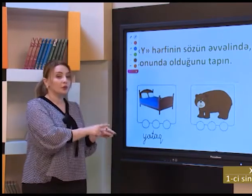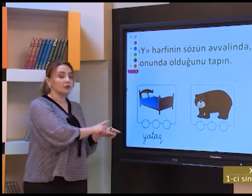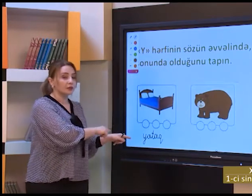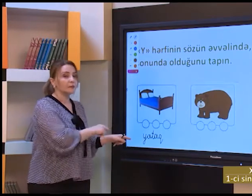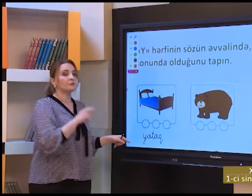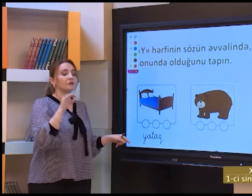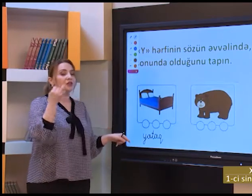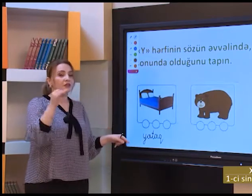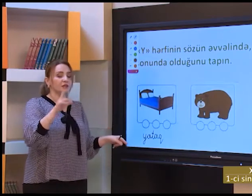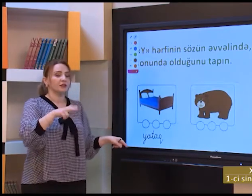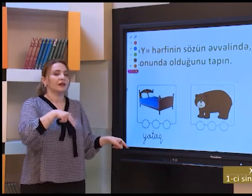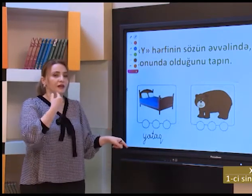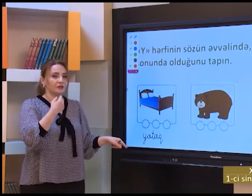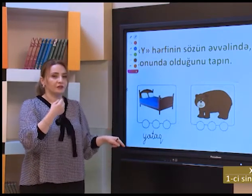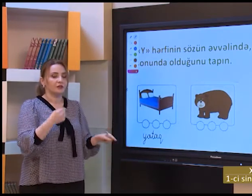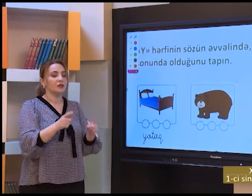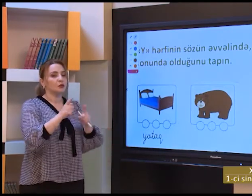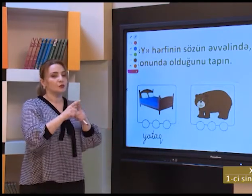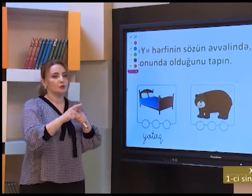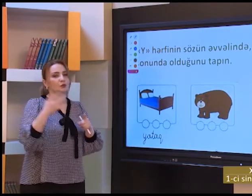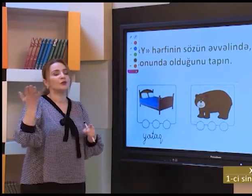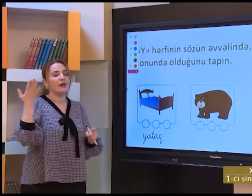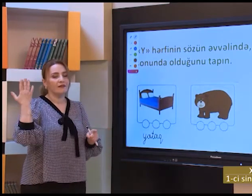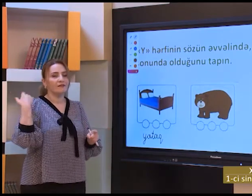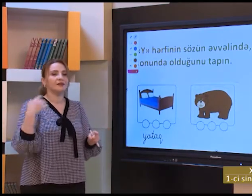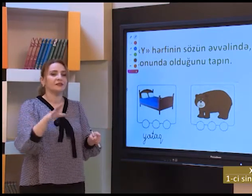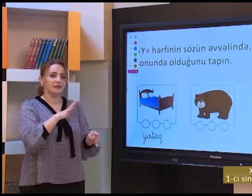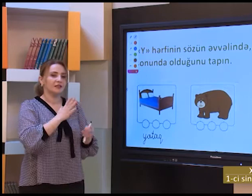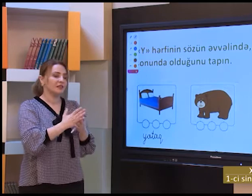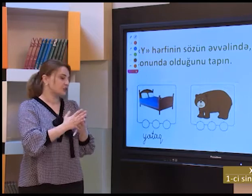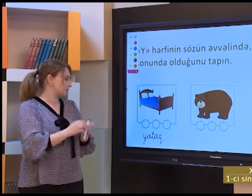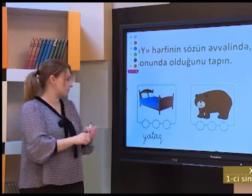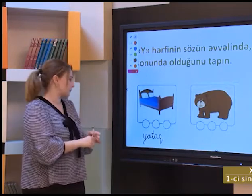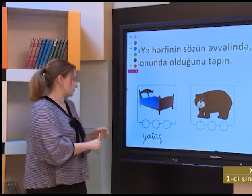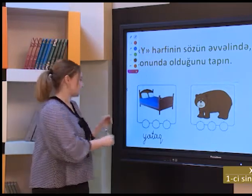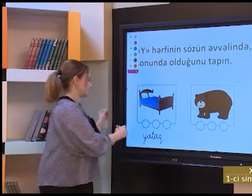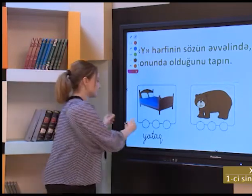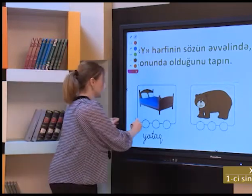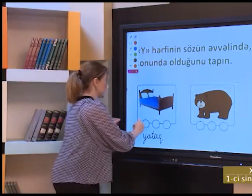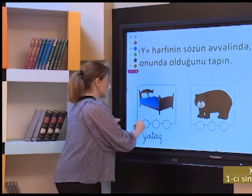Burada y hərfi sözün əvvəlində yerləşir.